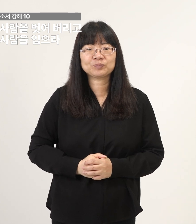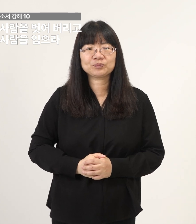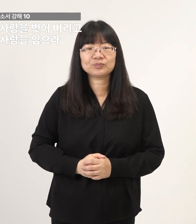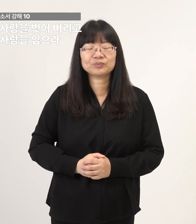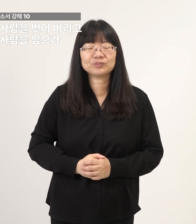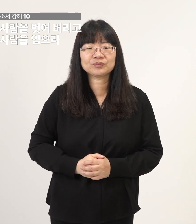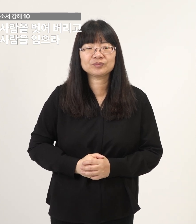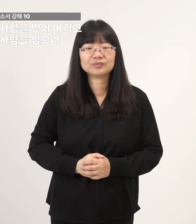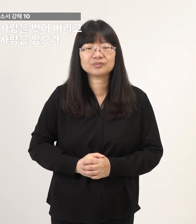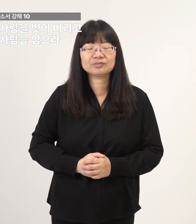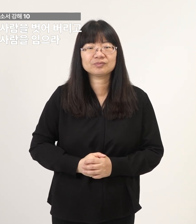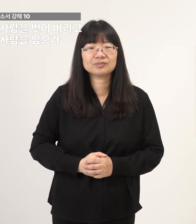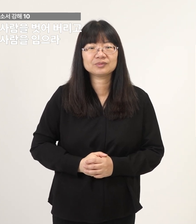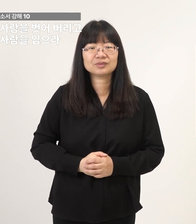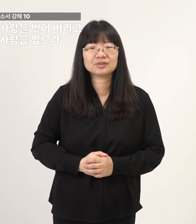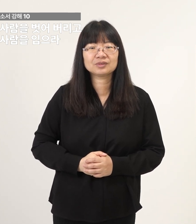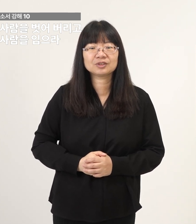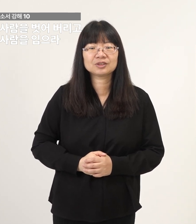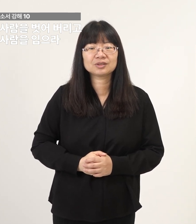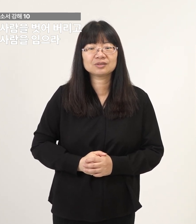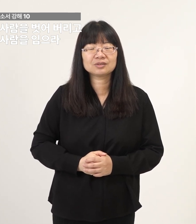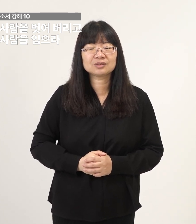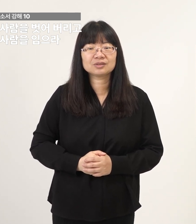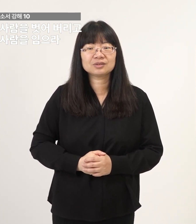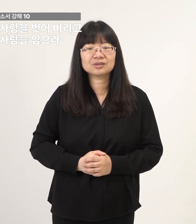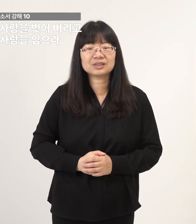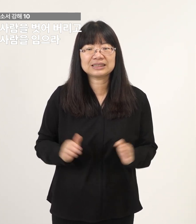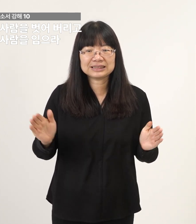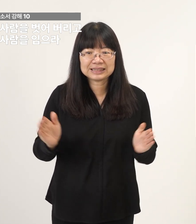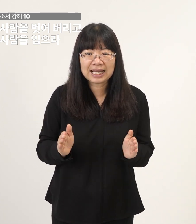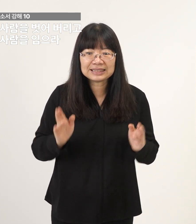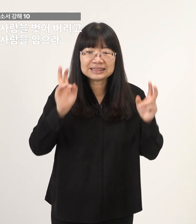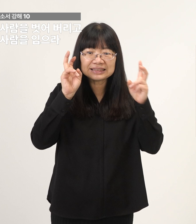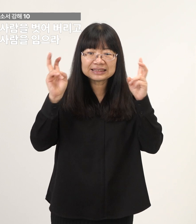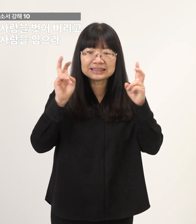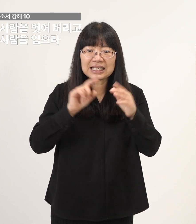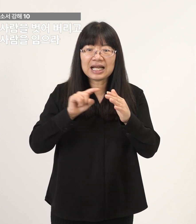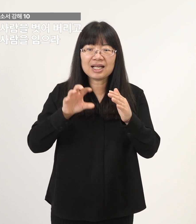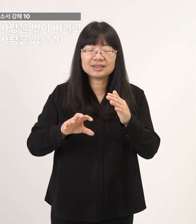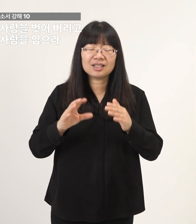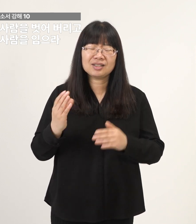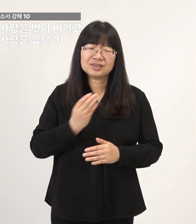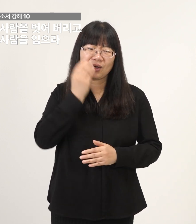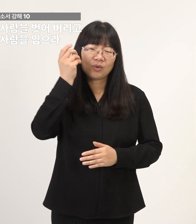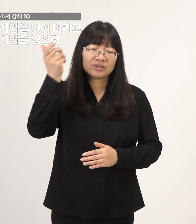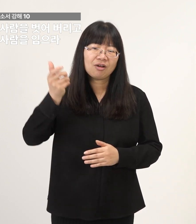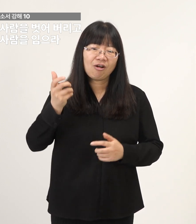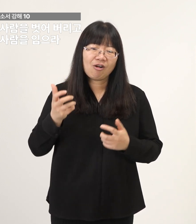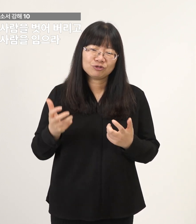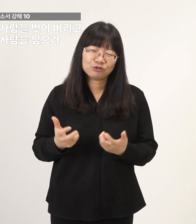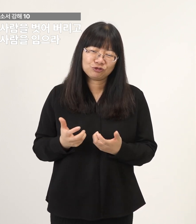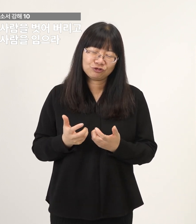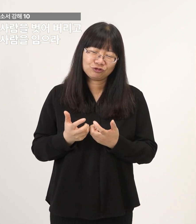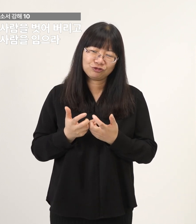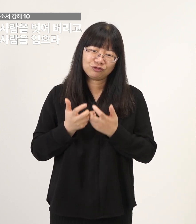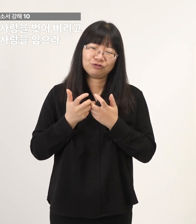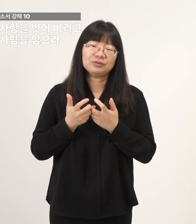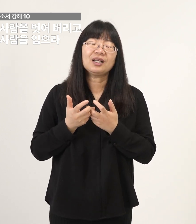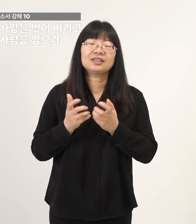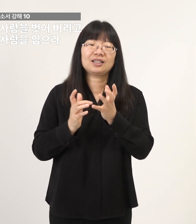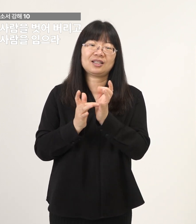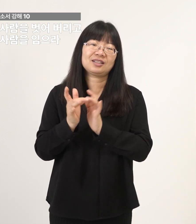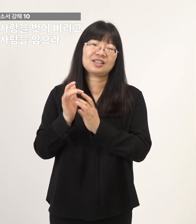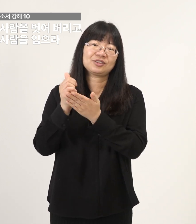자, 어느 조그만 직장에서 성령 충만한